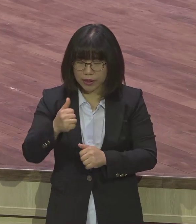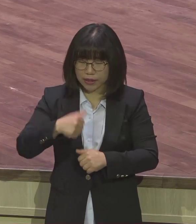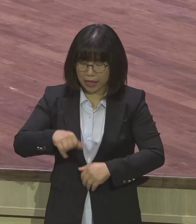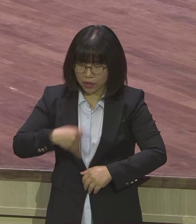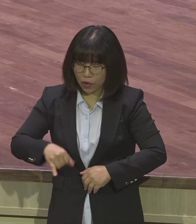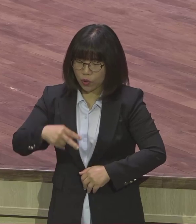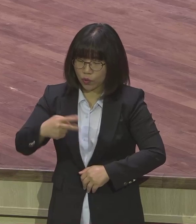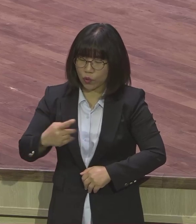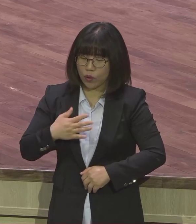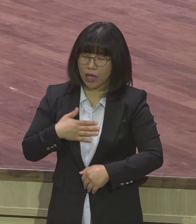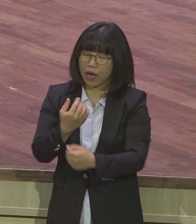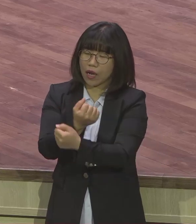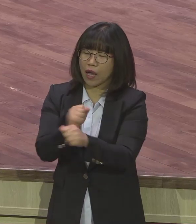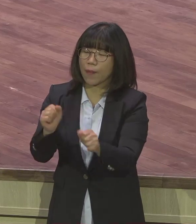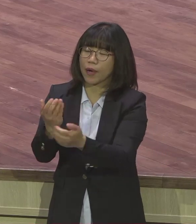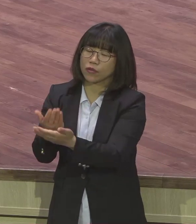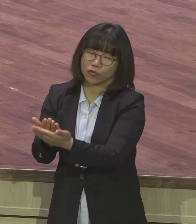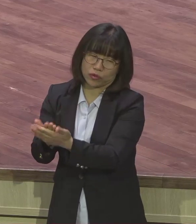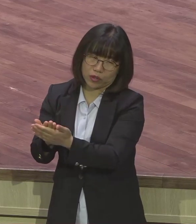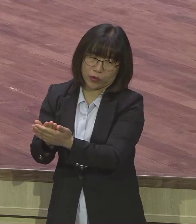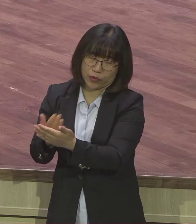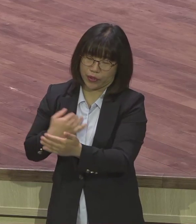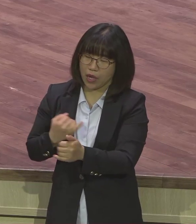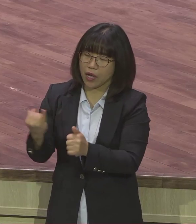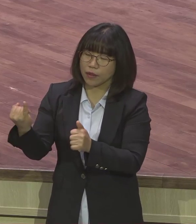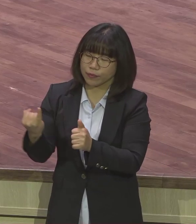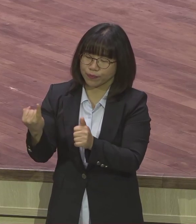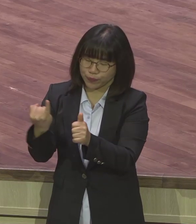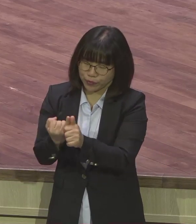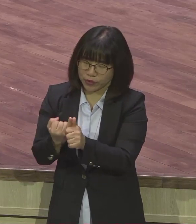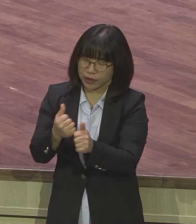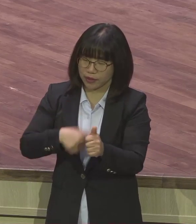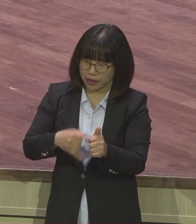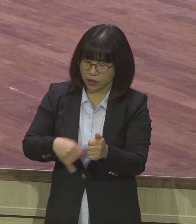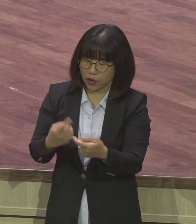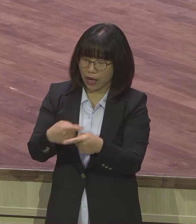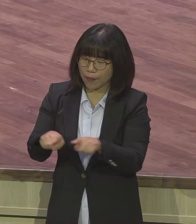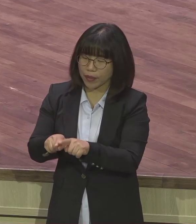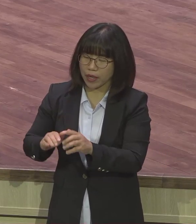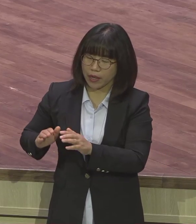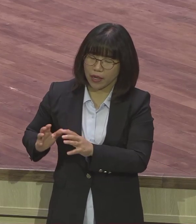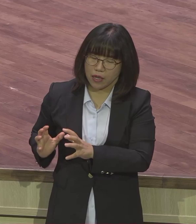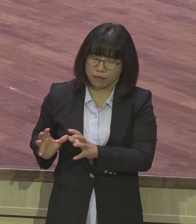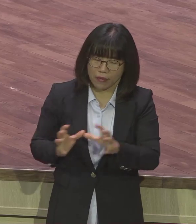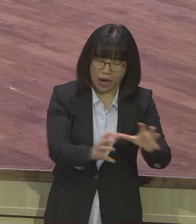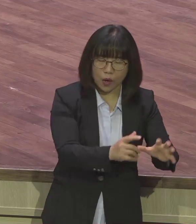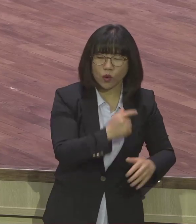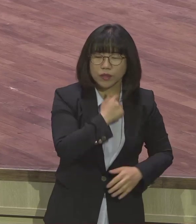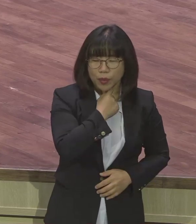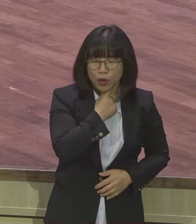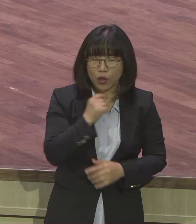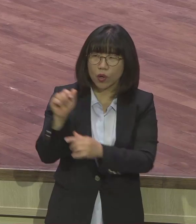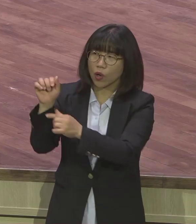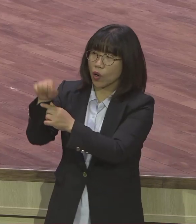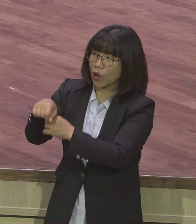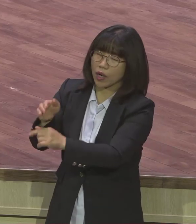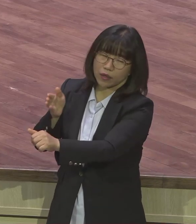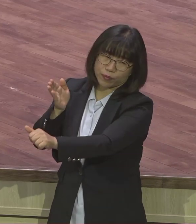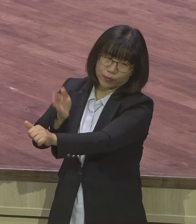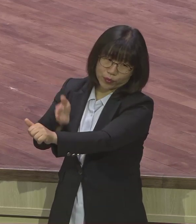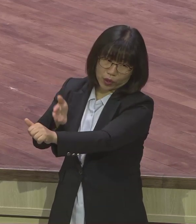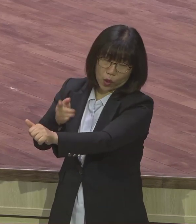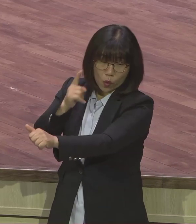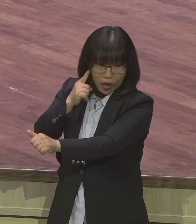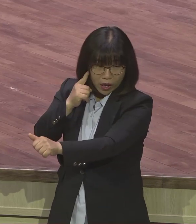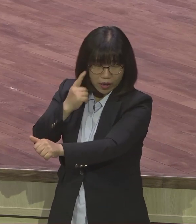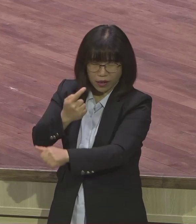좀 놔주세요. 그리고 나와 내 처자를 좀 가도록 좀 허락해 주세요. 허락을 구합니다. 그러니까 가면 될 텐데 그게 아니에요. 법이에요.